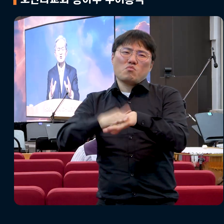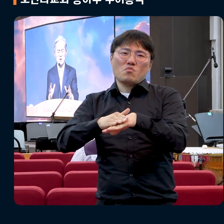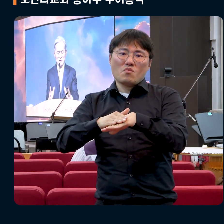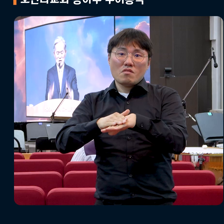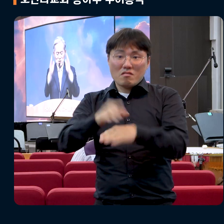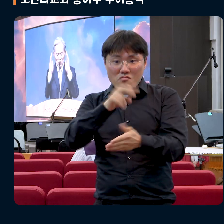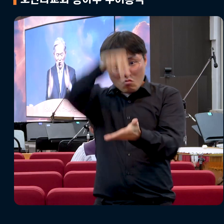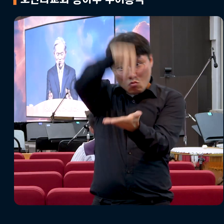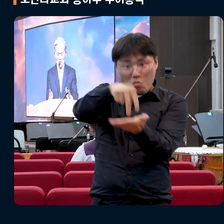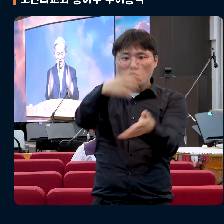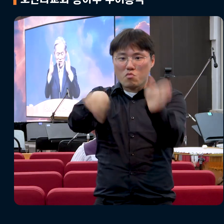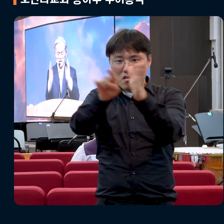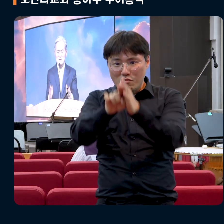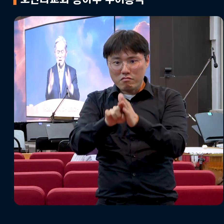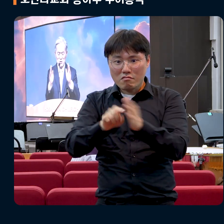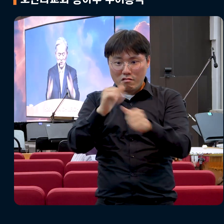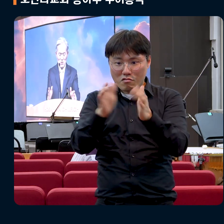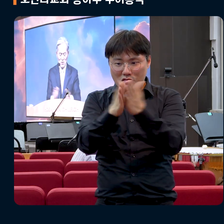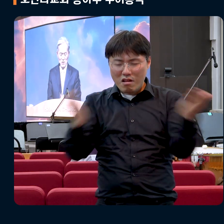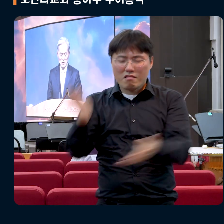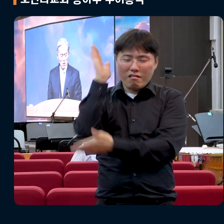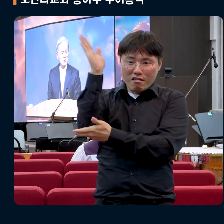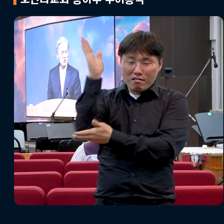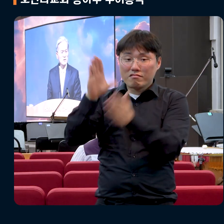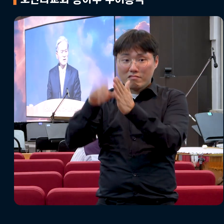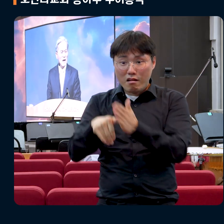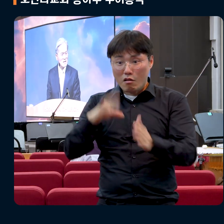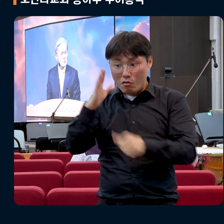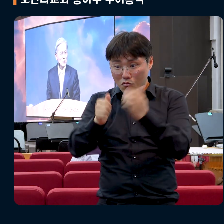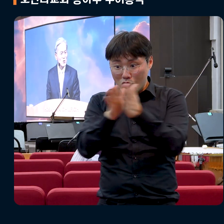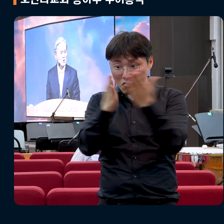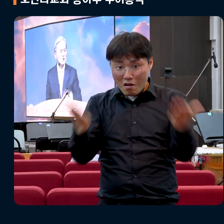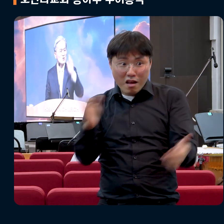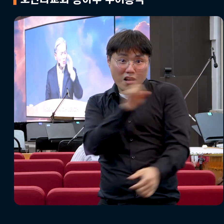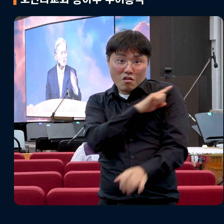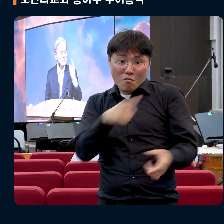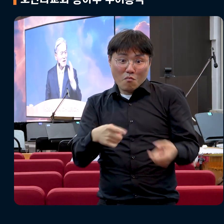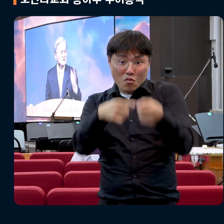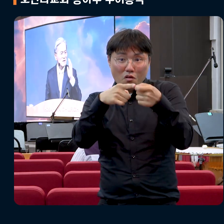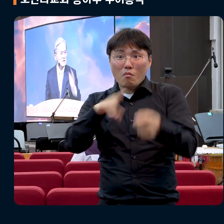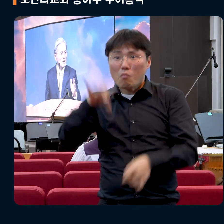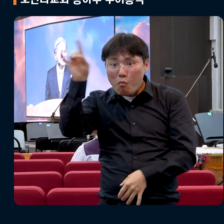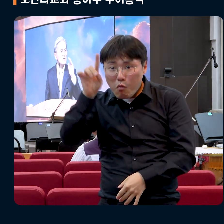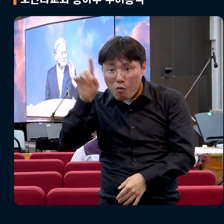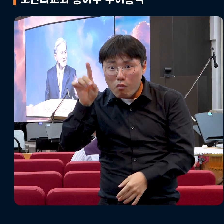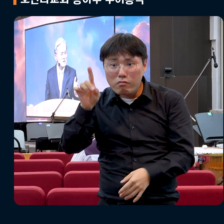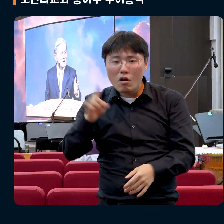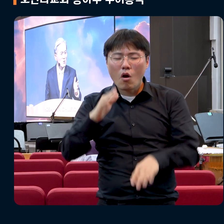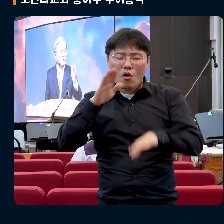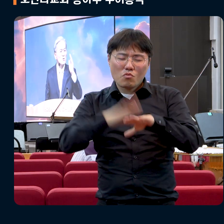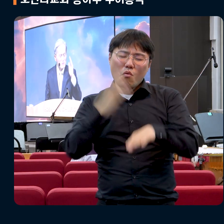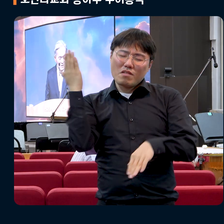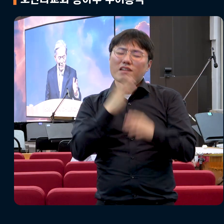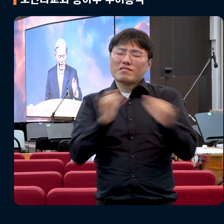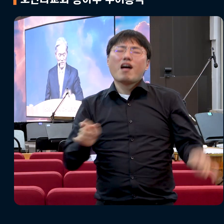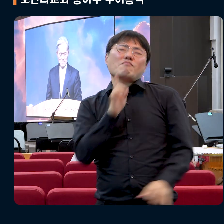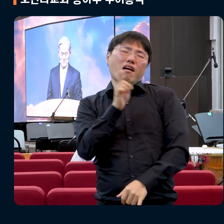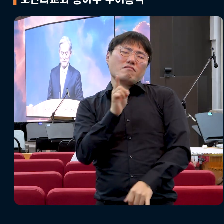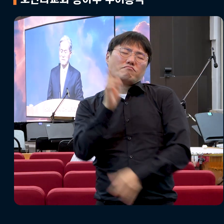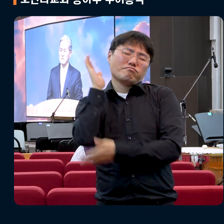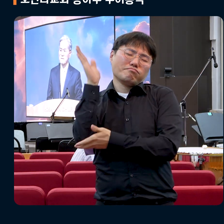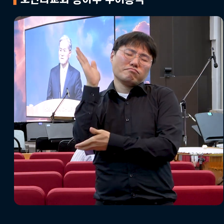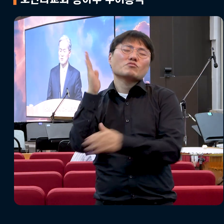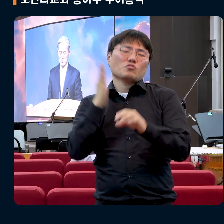곳에 서기 위한 성결의 이야기를 하면서 성경은 가장 먼저 손이 깨끗한 사람을 이야기하고 있는